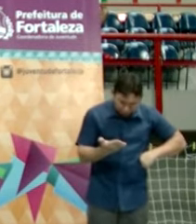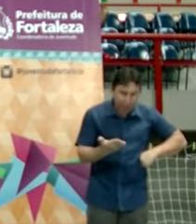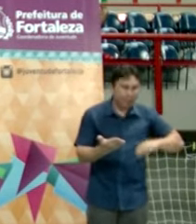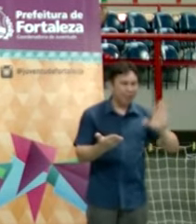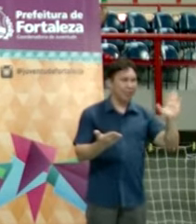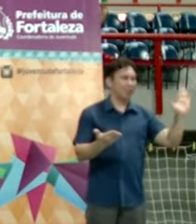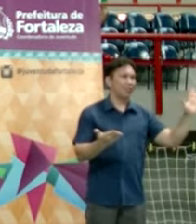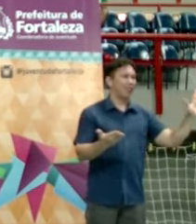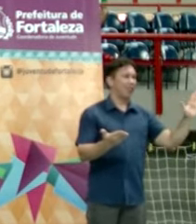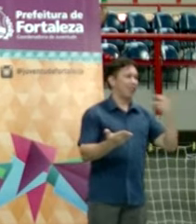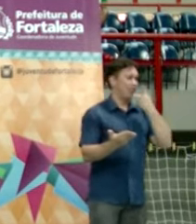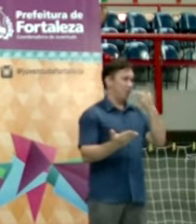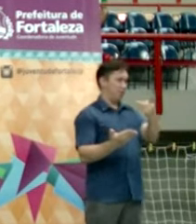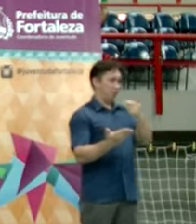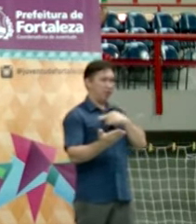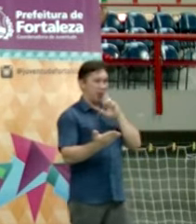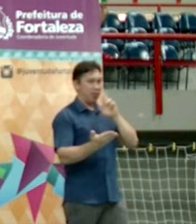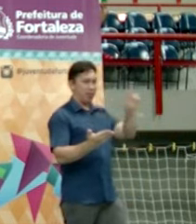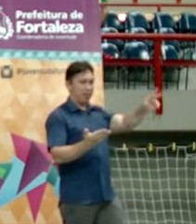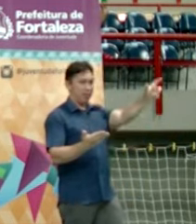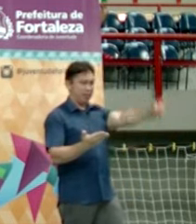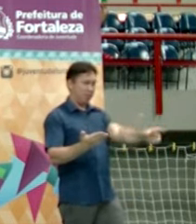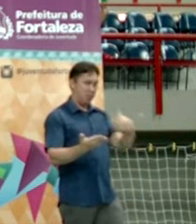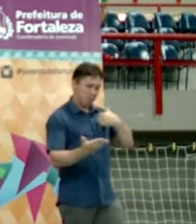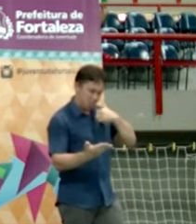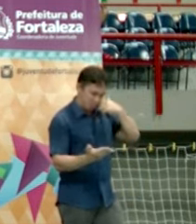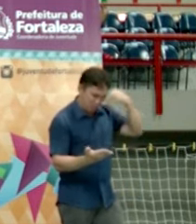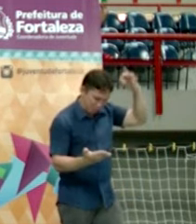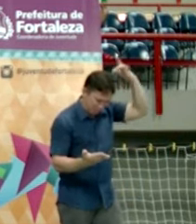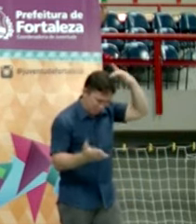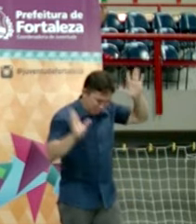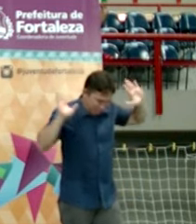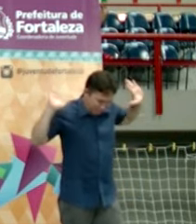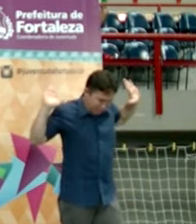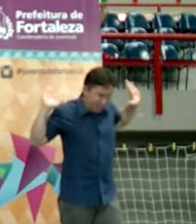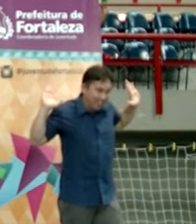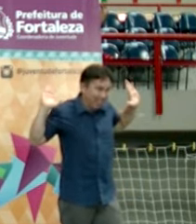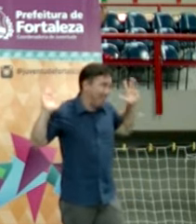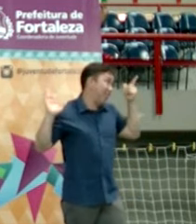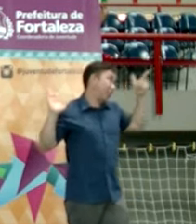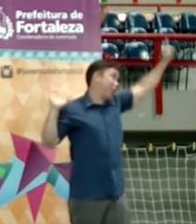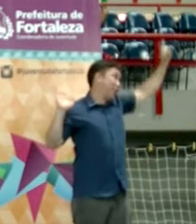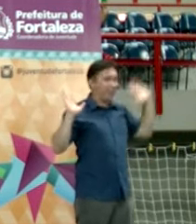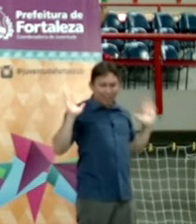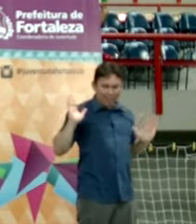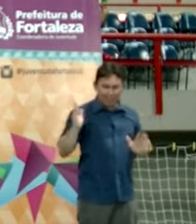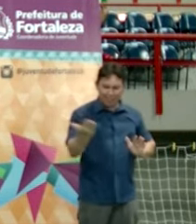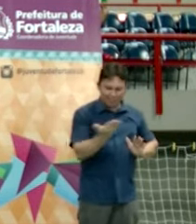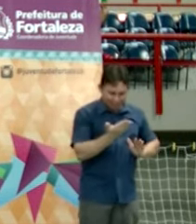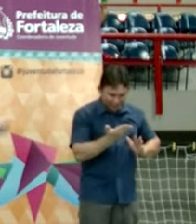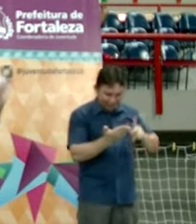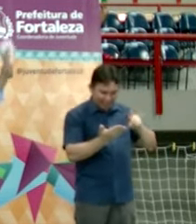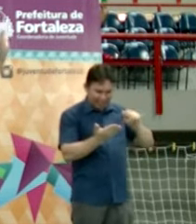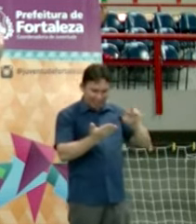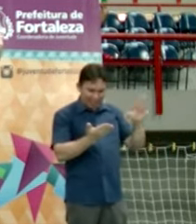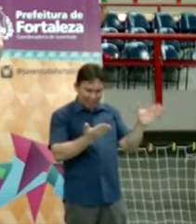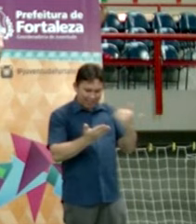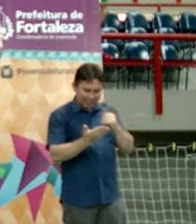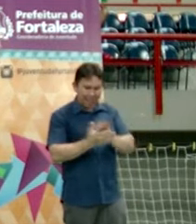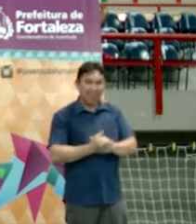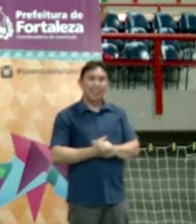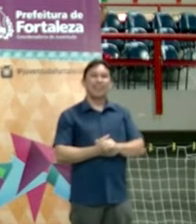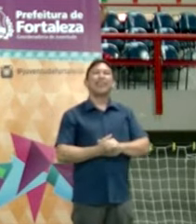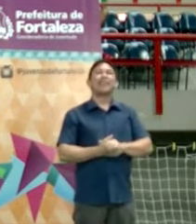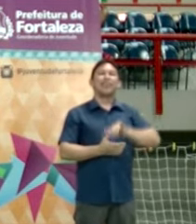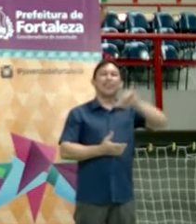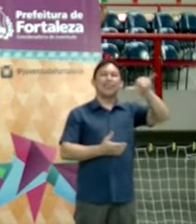Eu vou dizer para quem é, botaram que é para quem é, a pessoa se ficar com vergonha, finge que não é com ela, viu? Para Jade